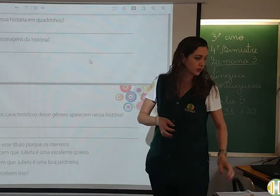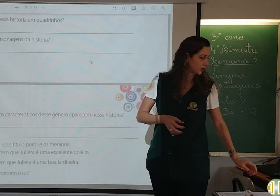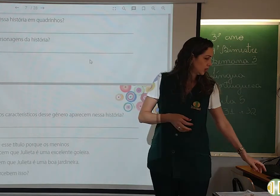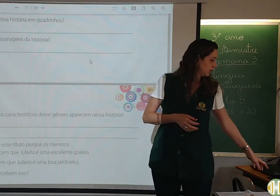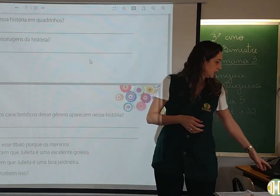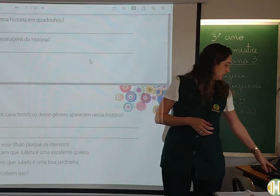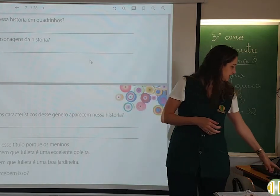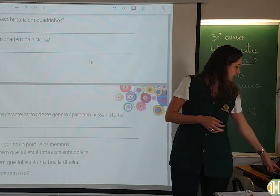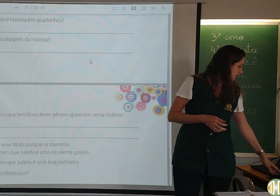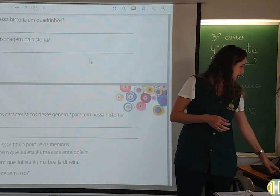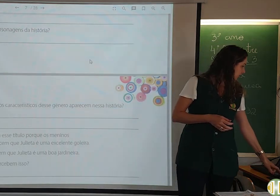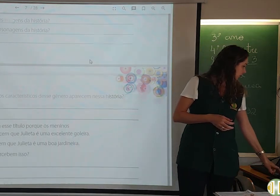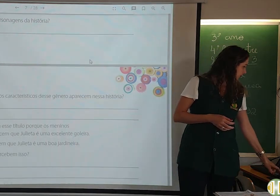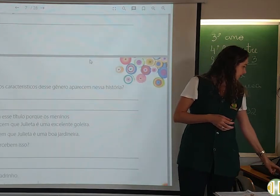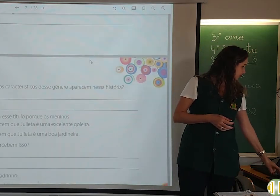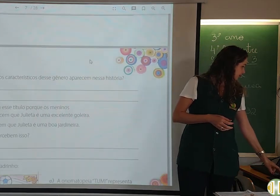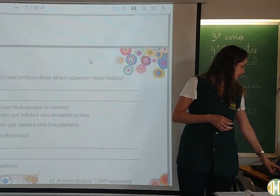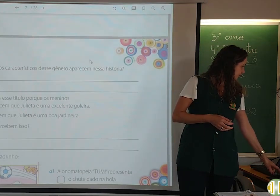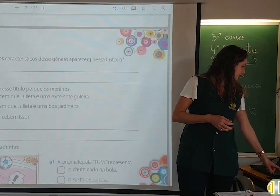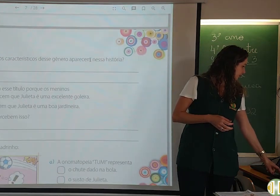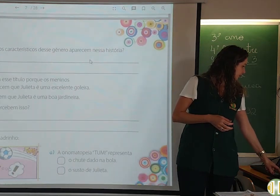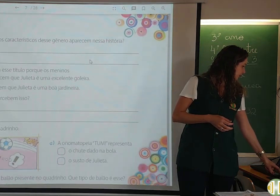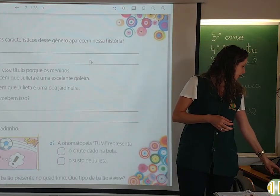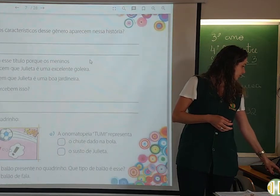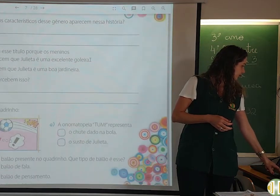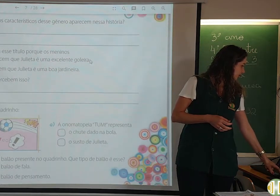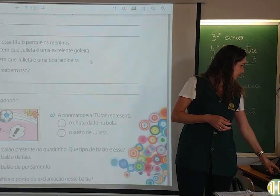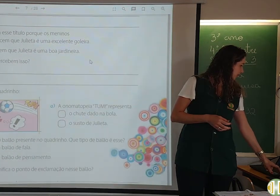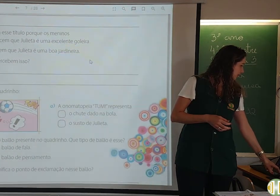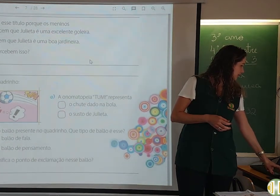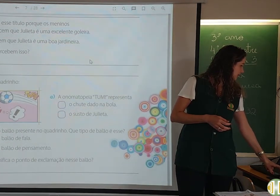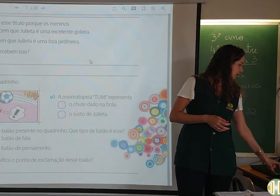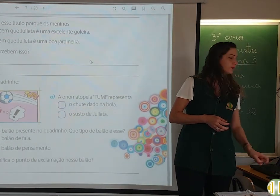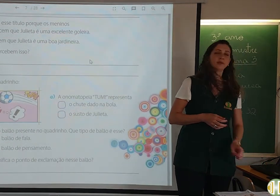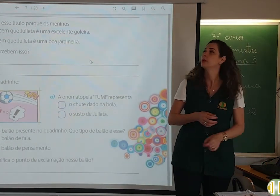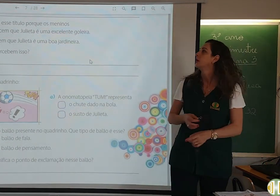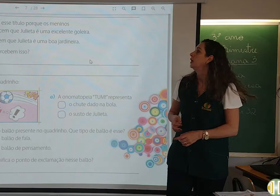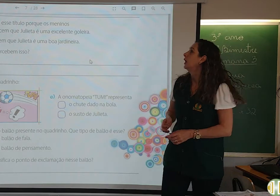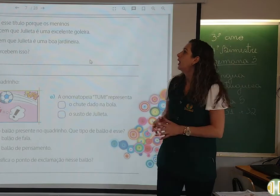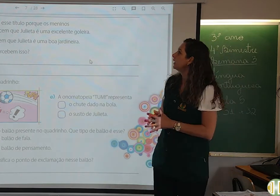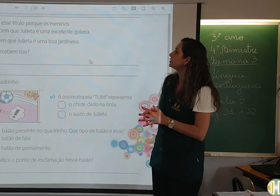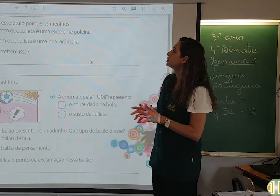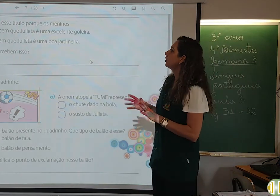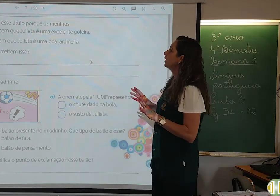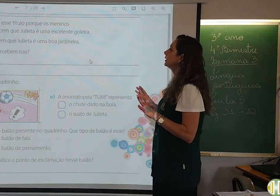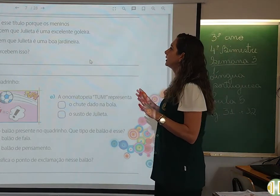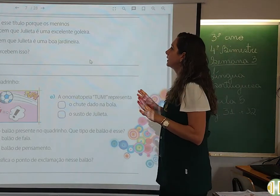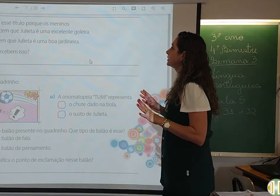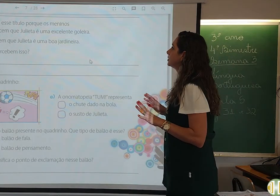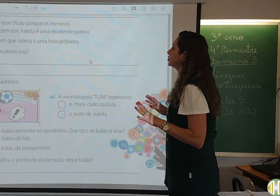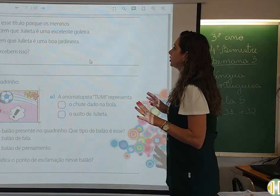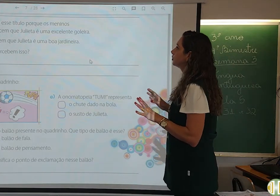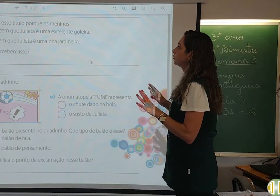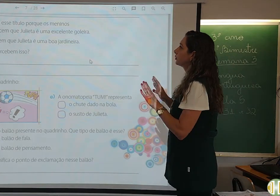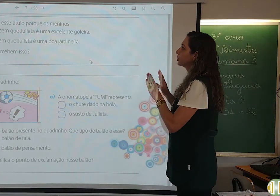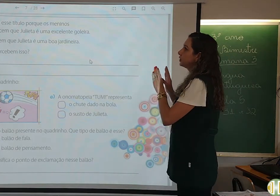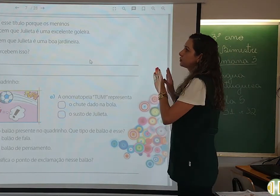elementos? 5. Deixa eu baixar mais. A história tem esse título porque